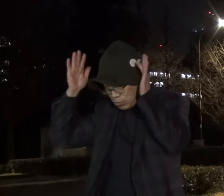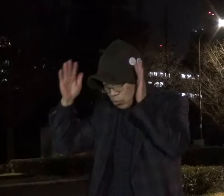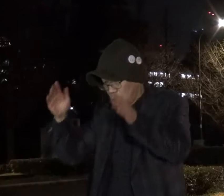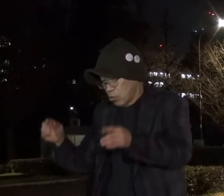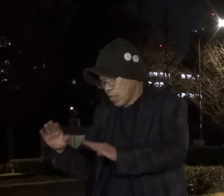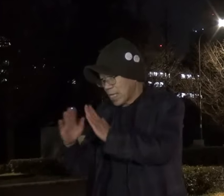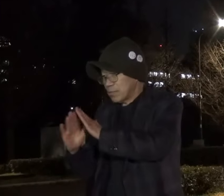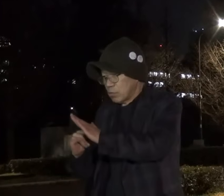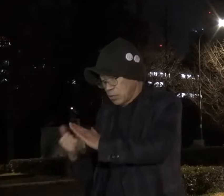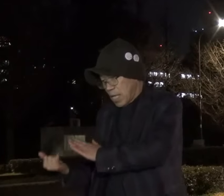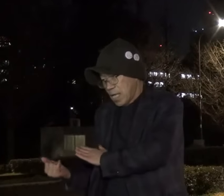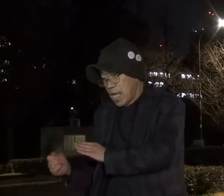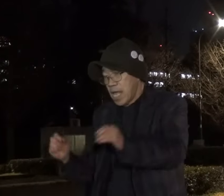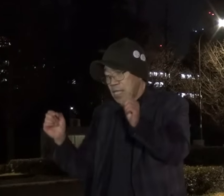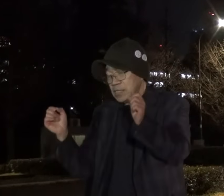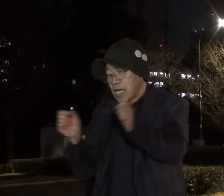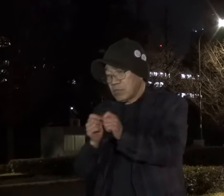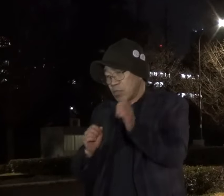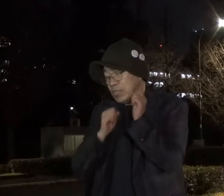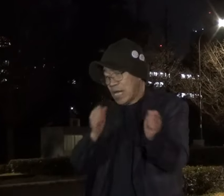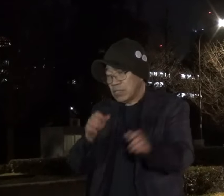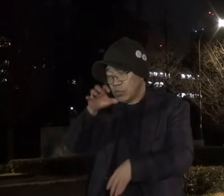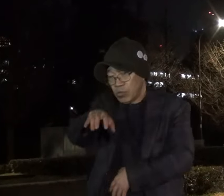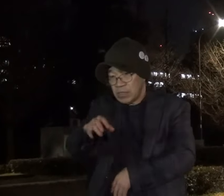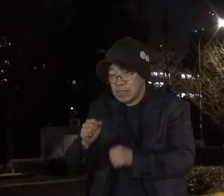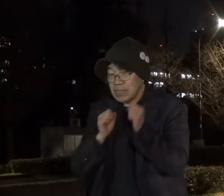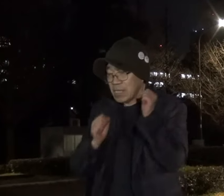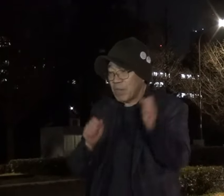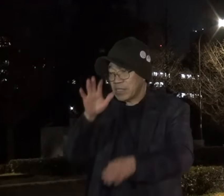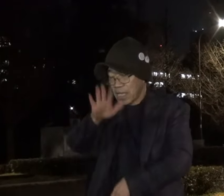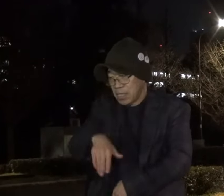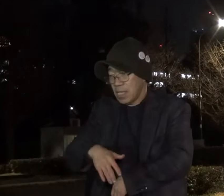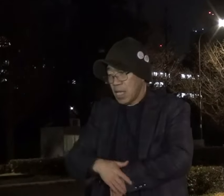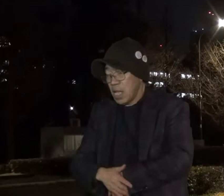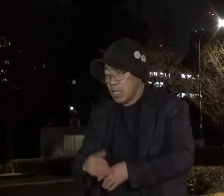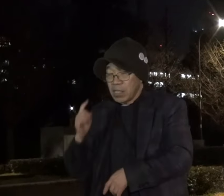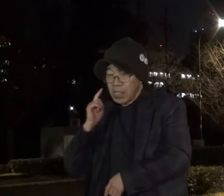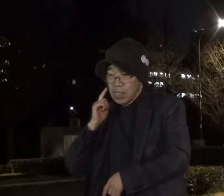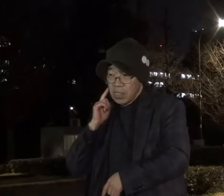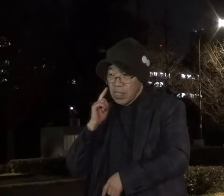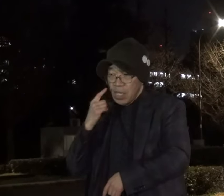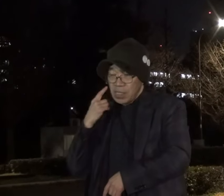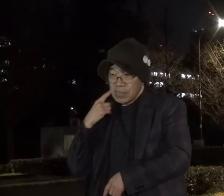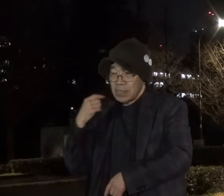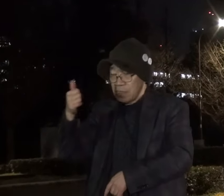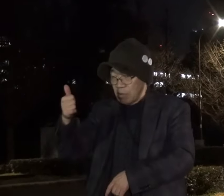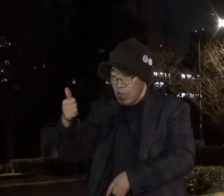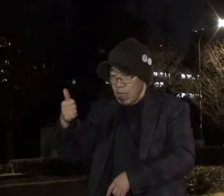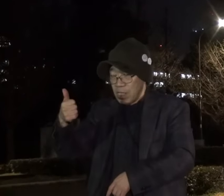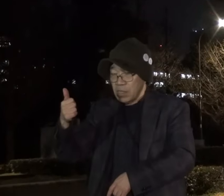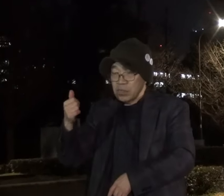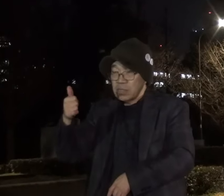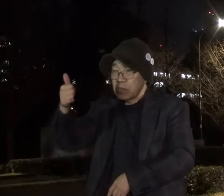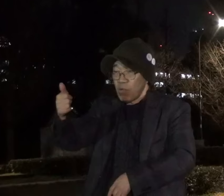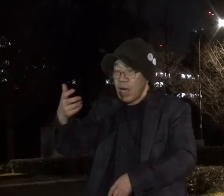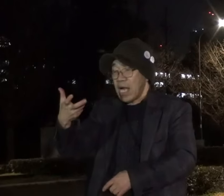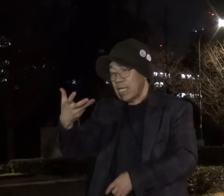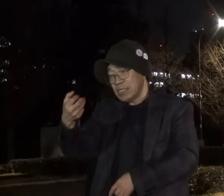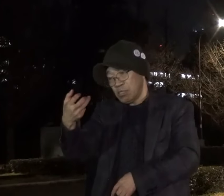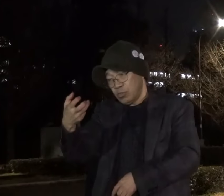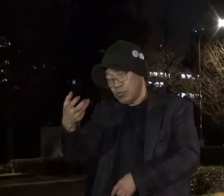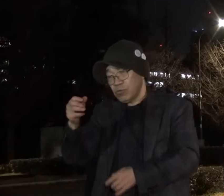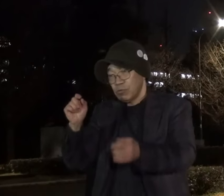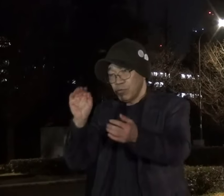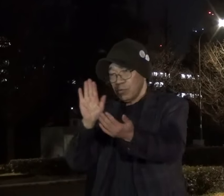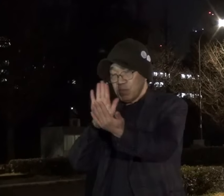ました。当時両親は70代後半で、父は80歳に手が届くところでした。でも翌日